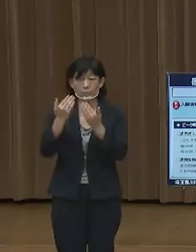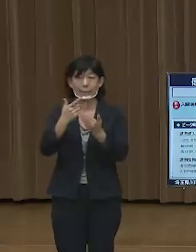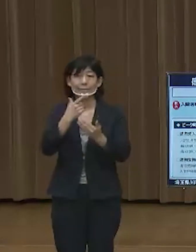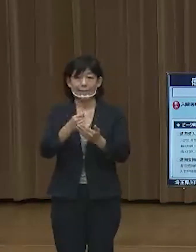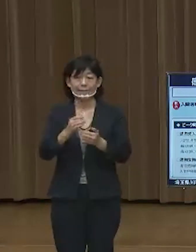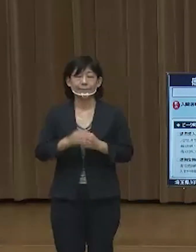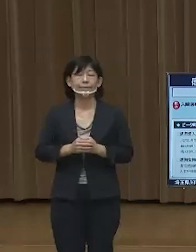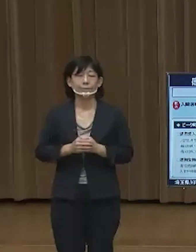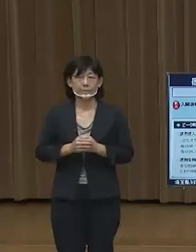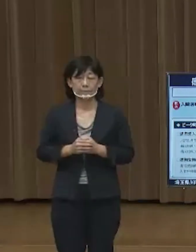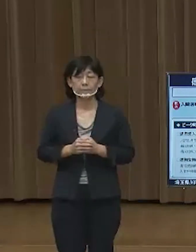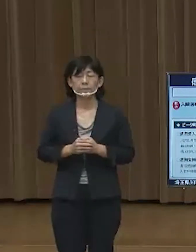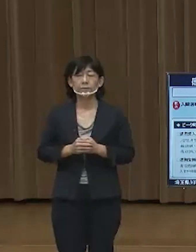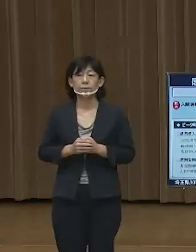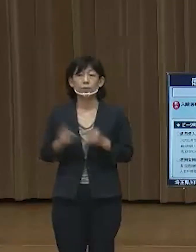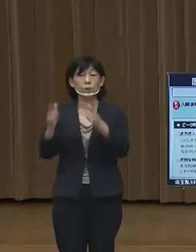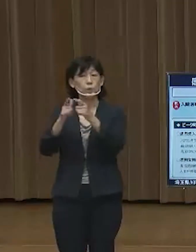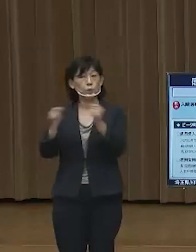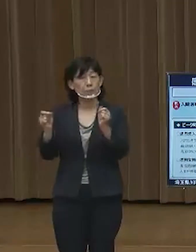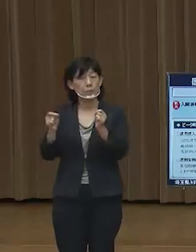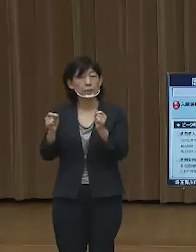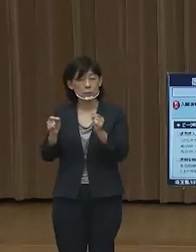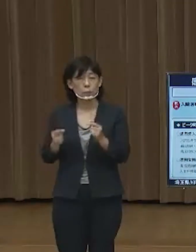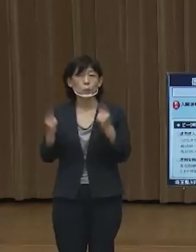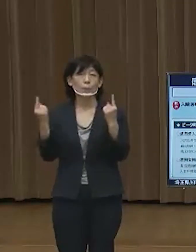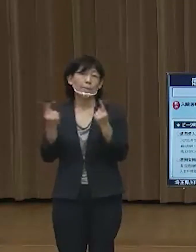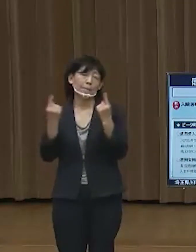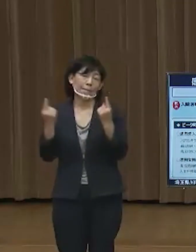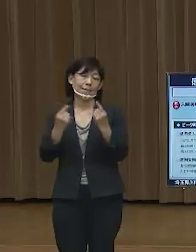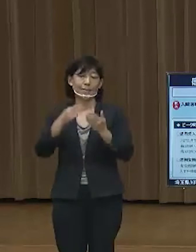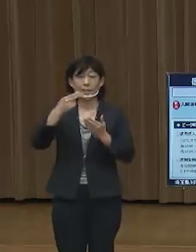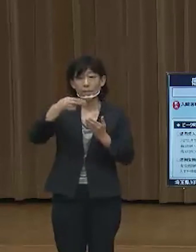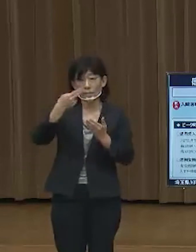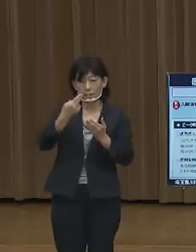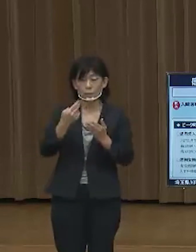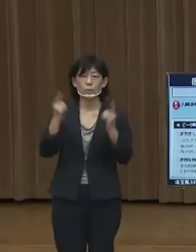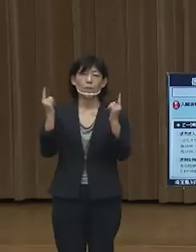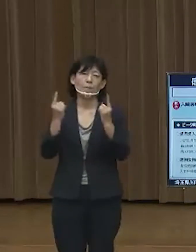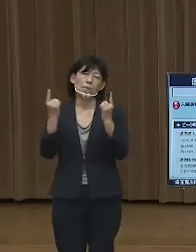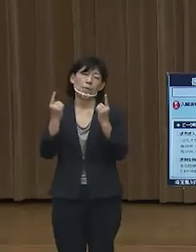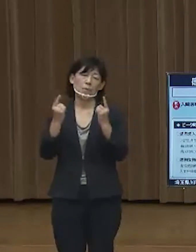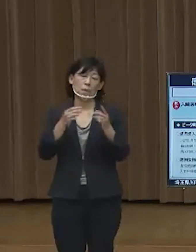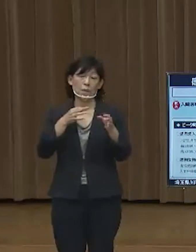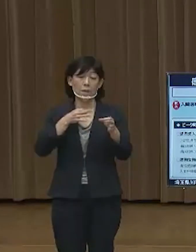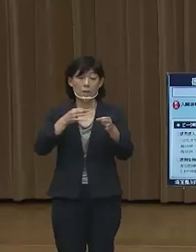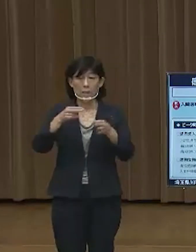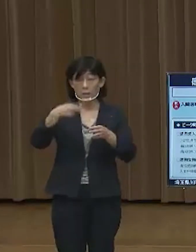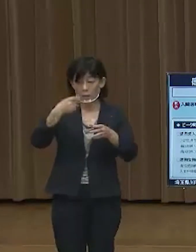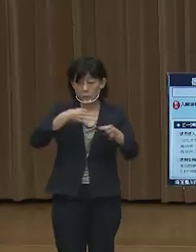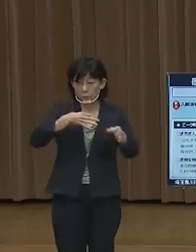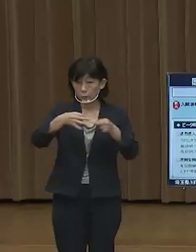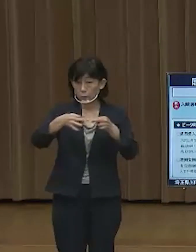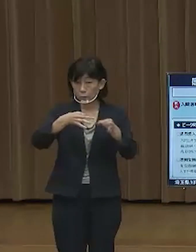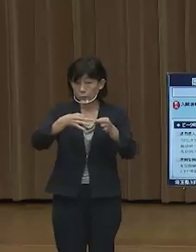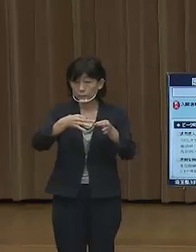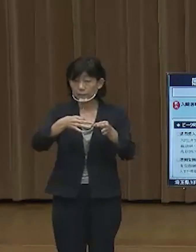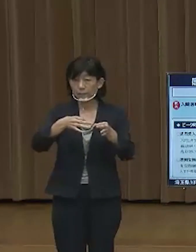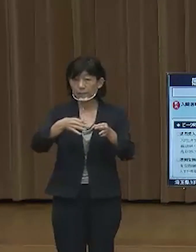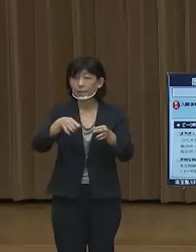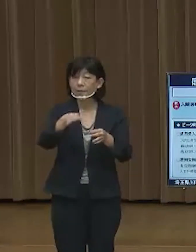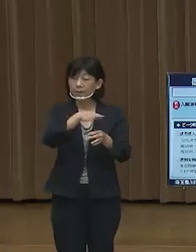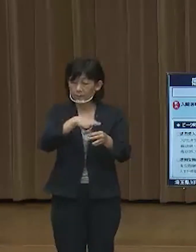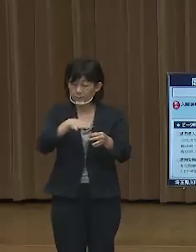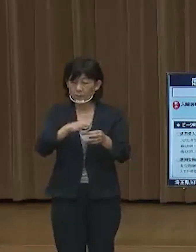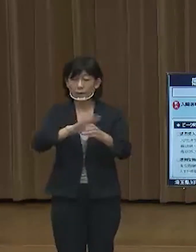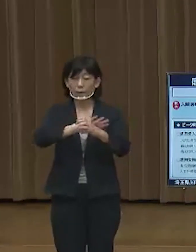GoTo イートキャンペーンについては、我々としても飲食サービス関係の業界に対するその新型コロナウイ